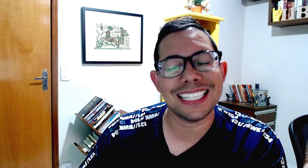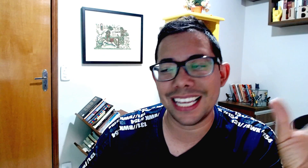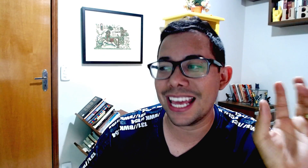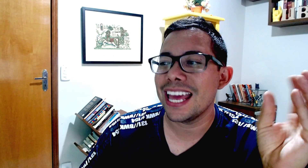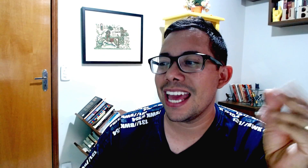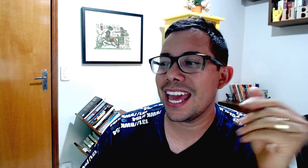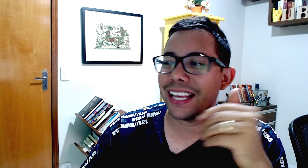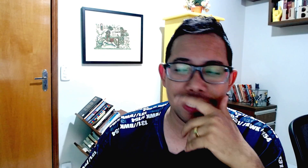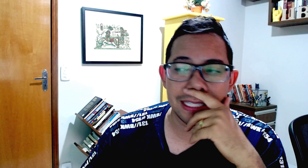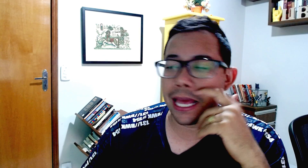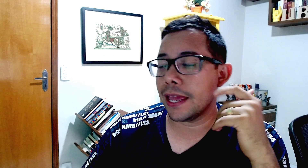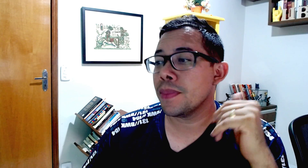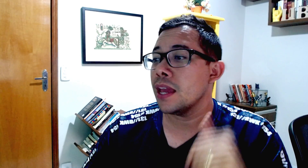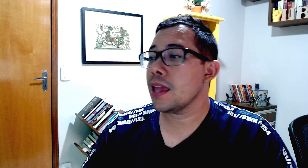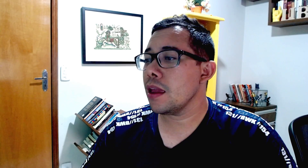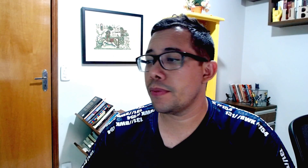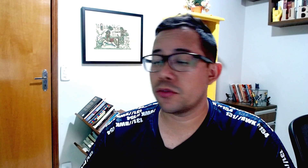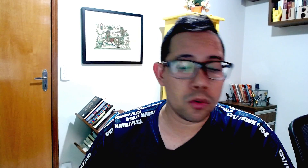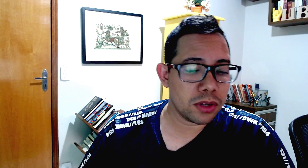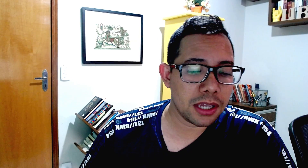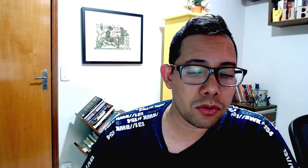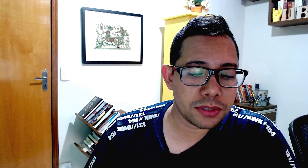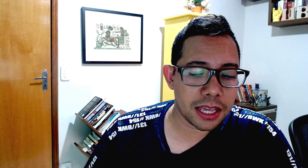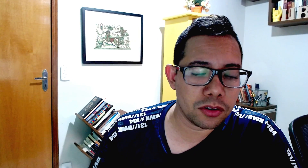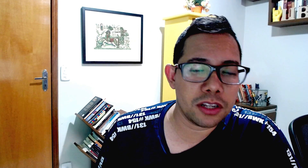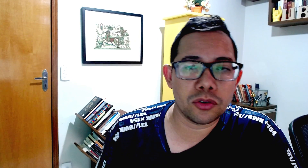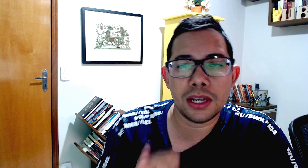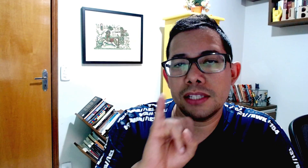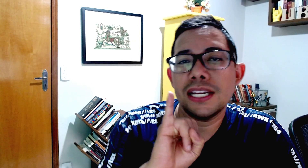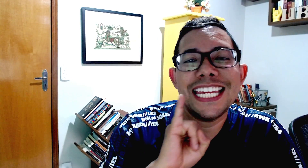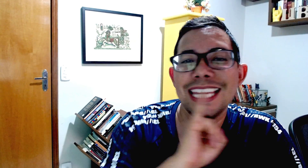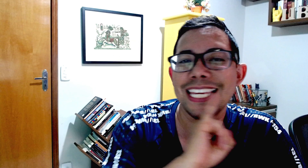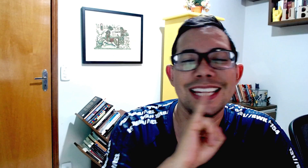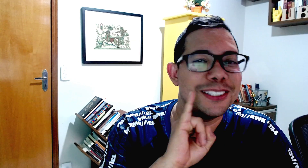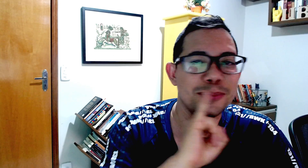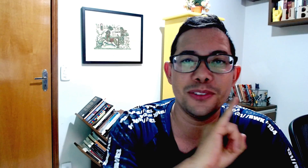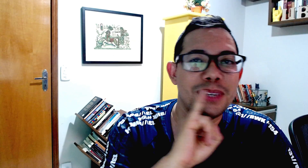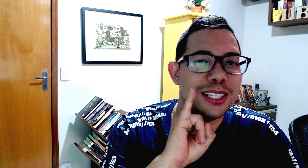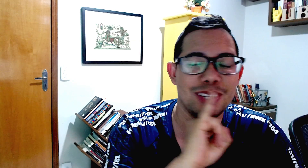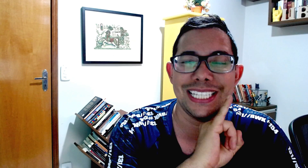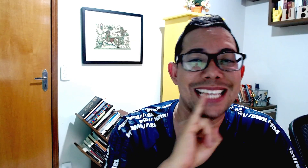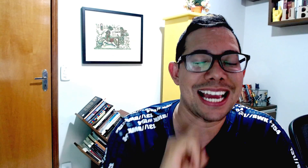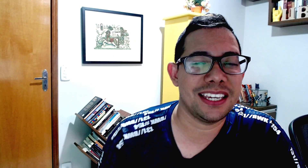né? É essa ideia. E aí, pessoal, o que que acontece? Olha só, a letra I e esse movimento, ó, Isaac,